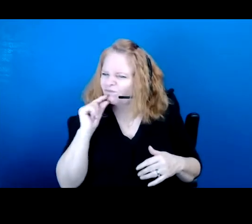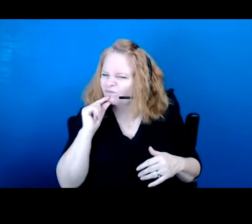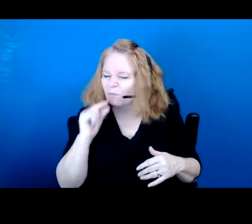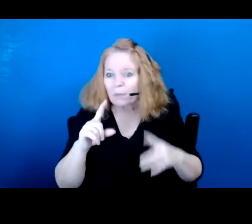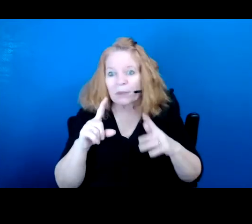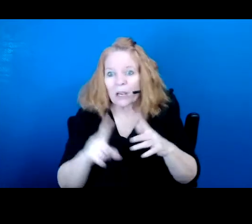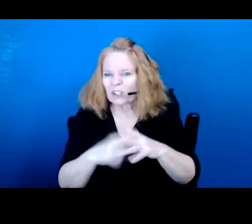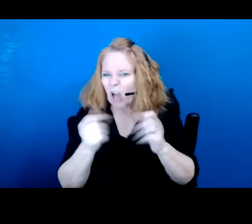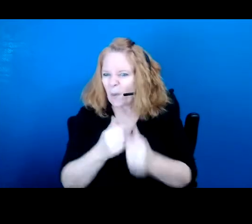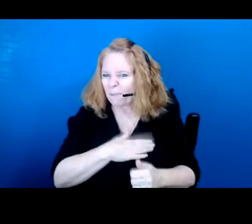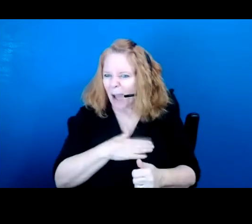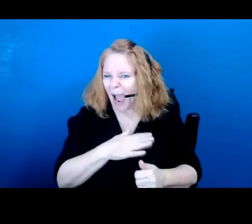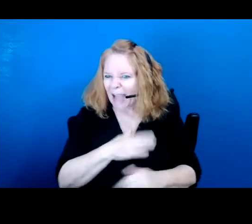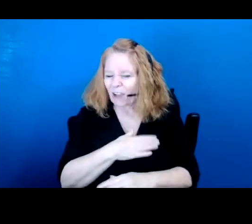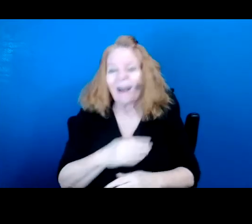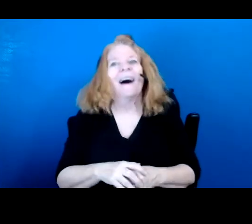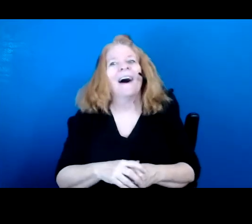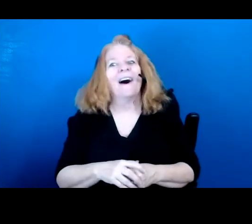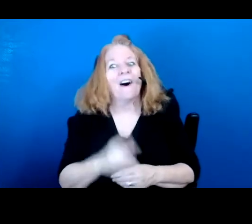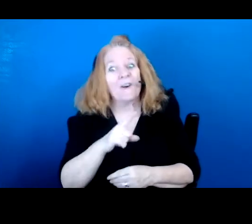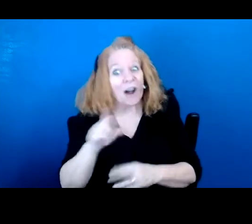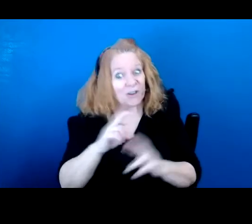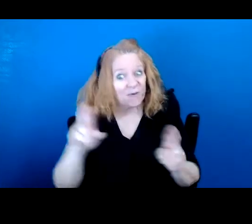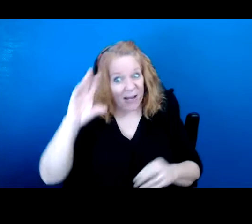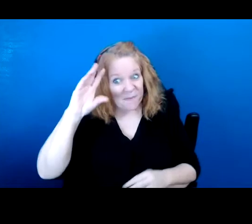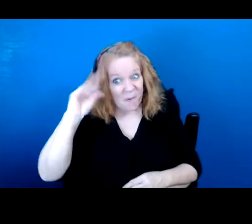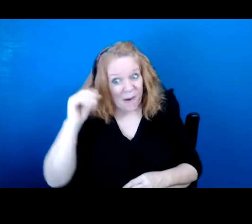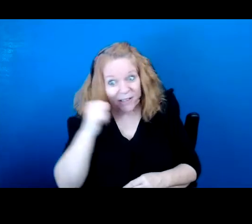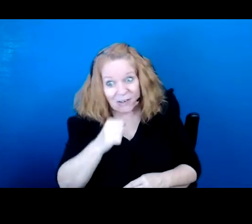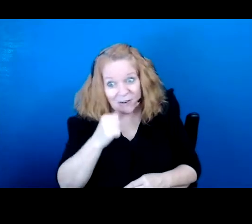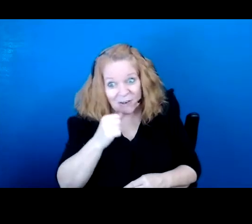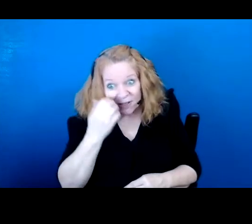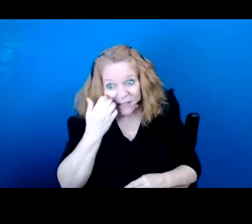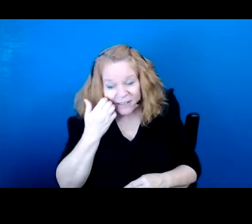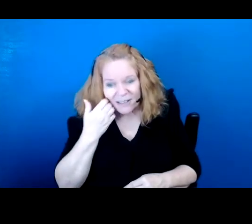breve vamos a comenzar con una canción están listos